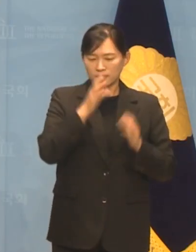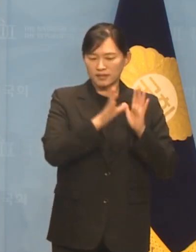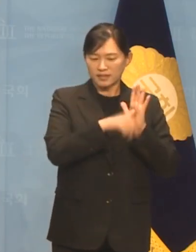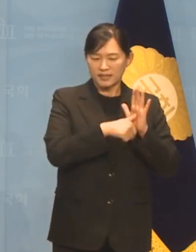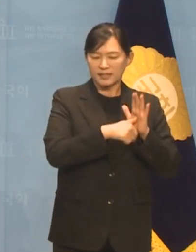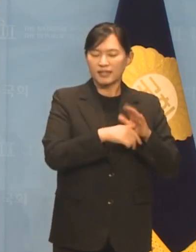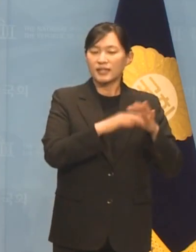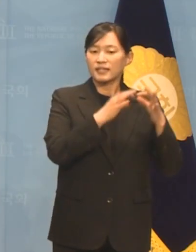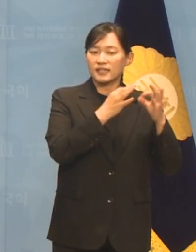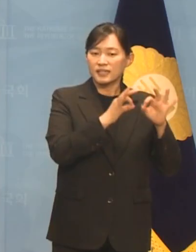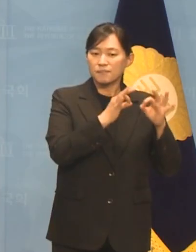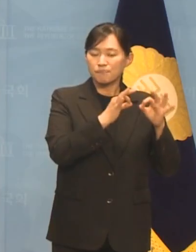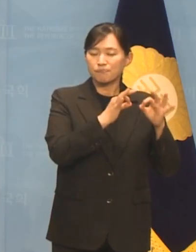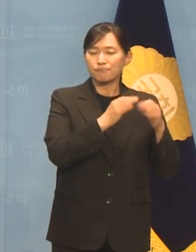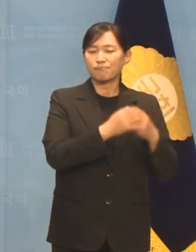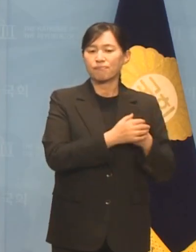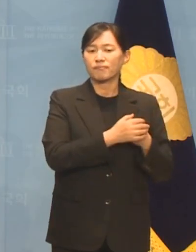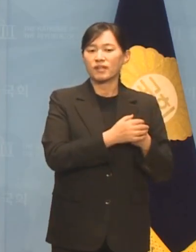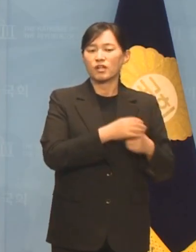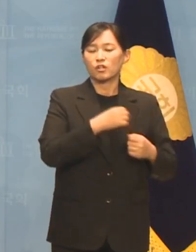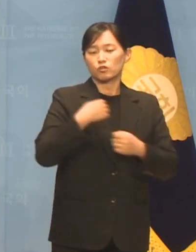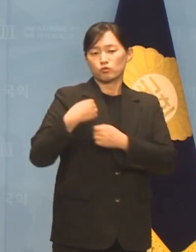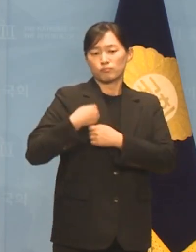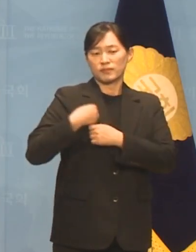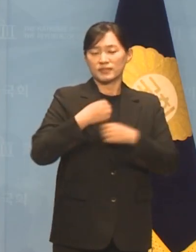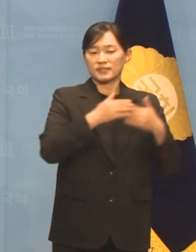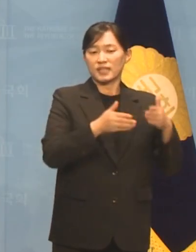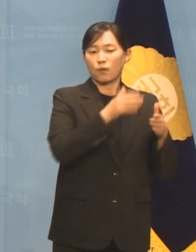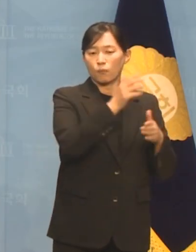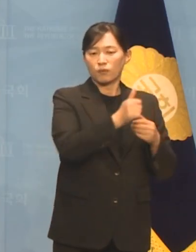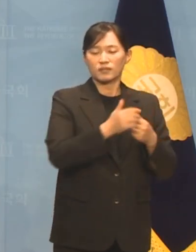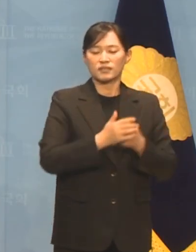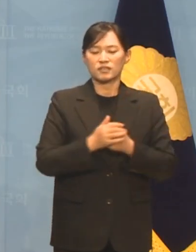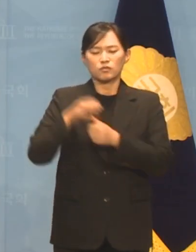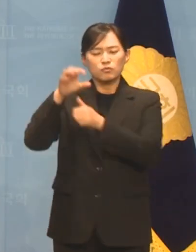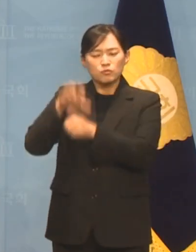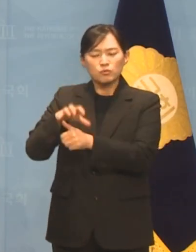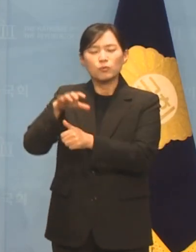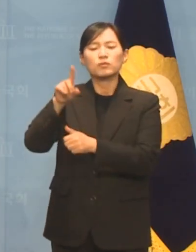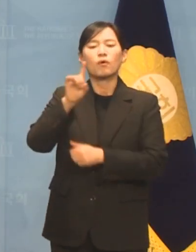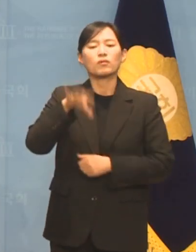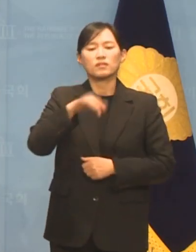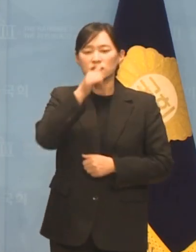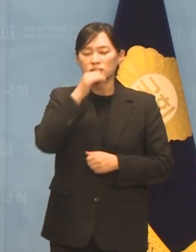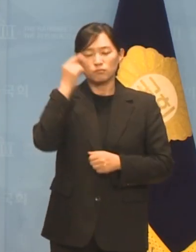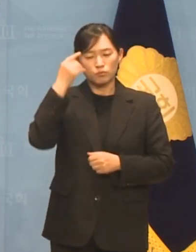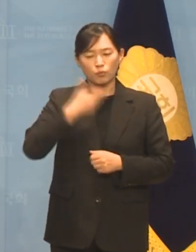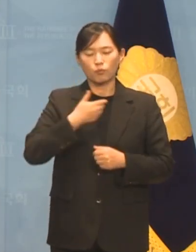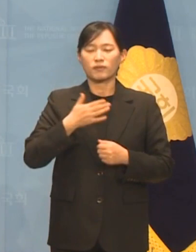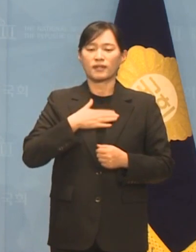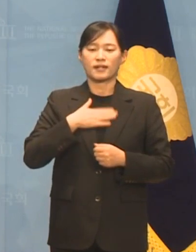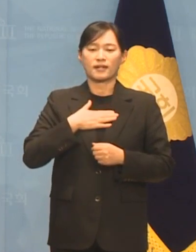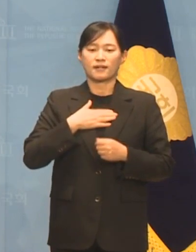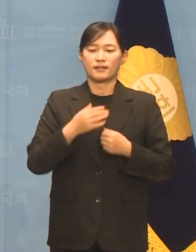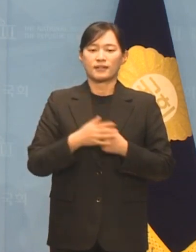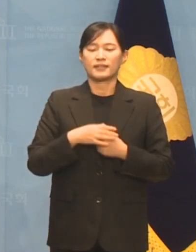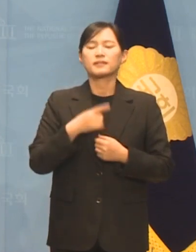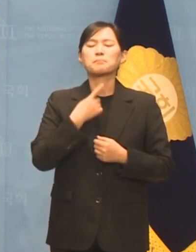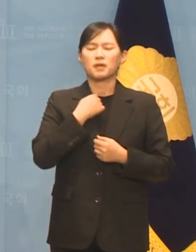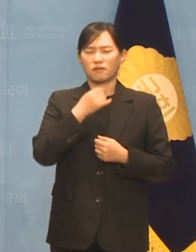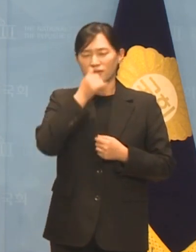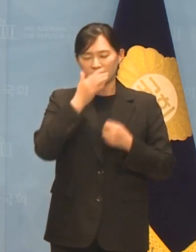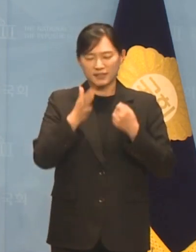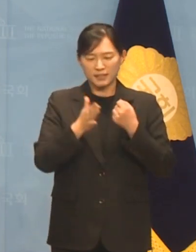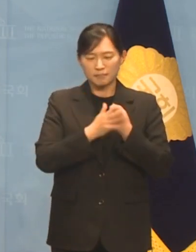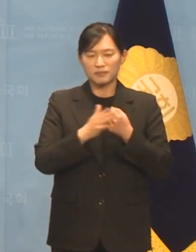김용현 당시 국방장관이 계엄사령부 합동수사본부에 구금시설이 어디 있는지를 물었고 자신이 수방사령관을 지낸 경험이